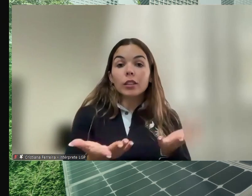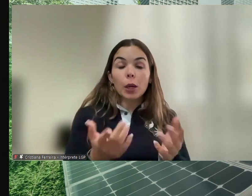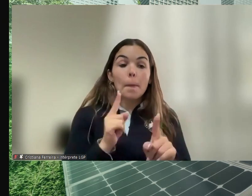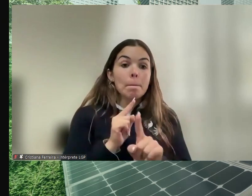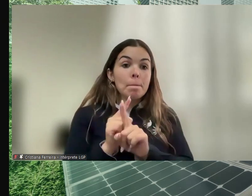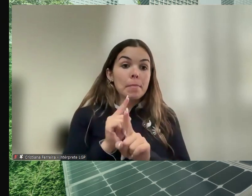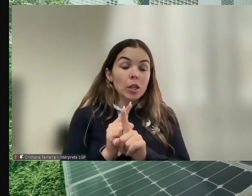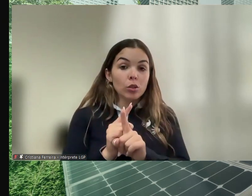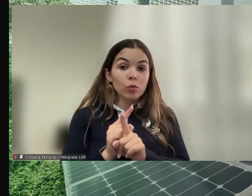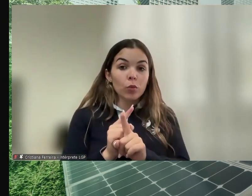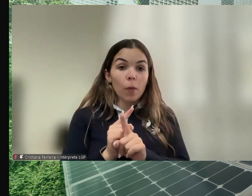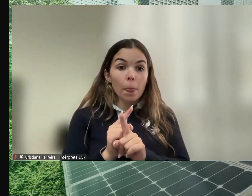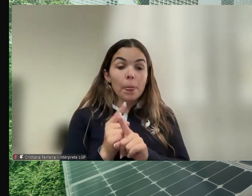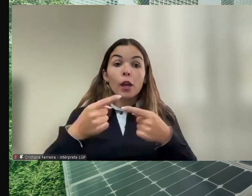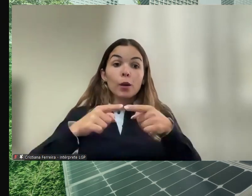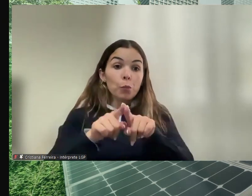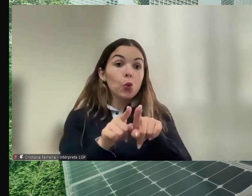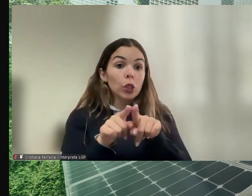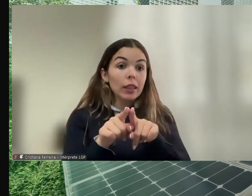em termos de política,